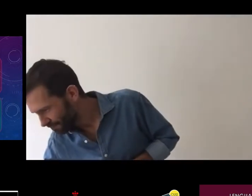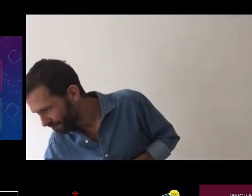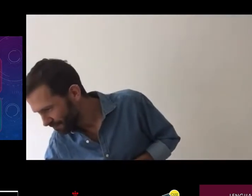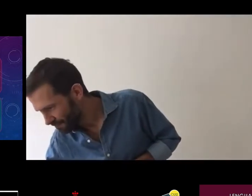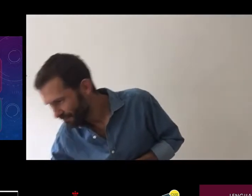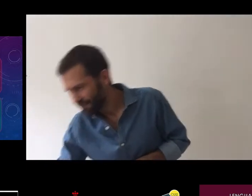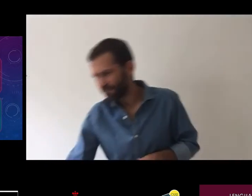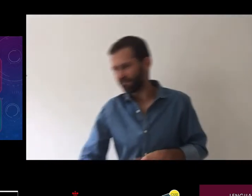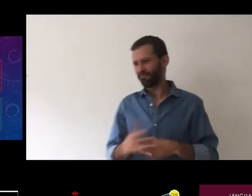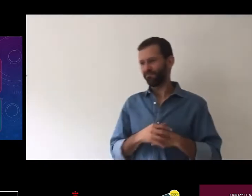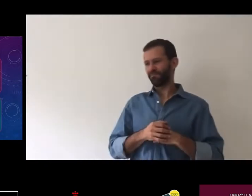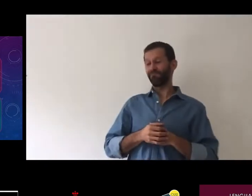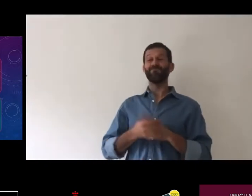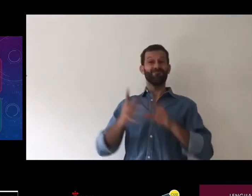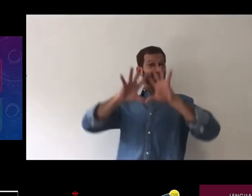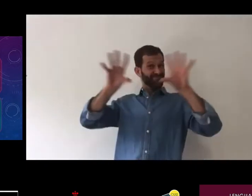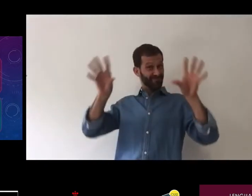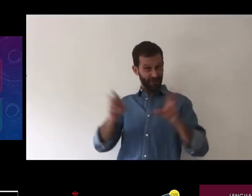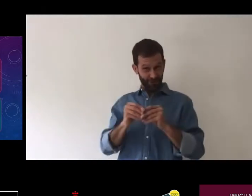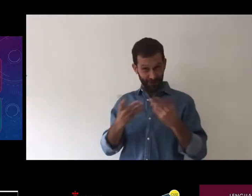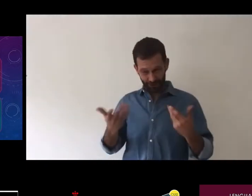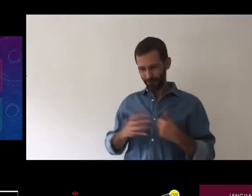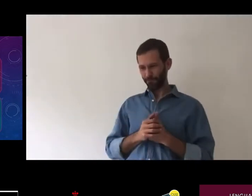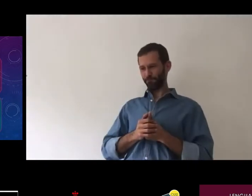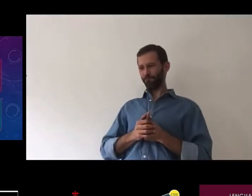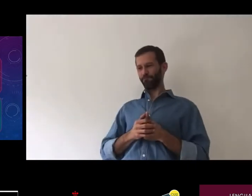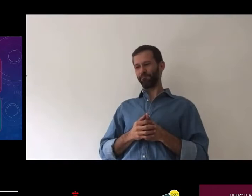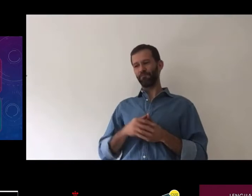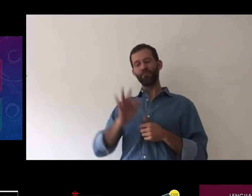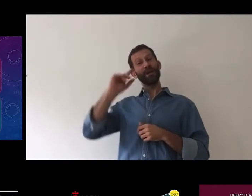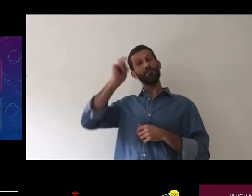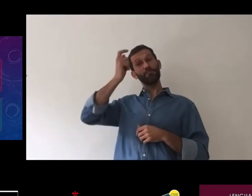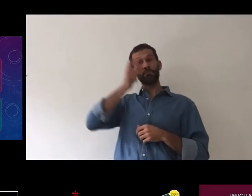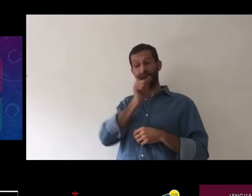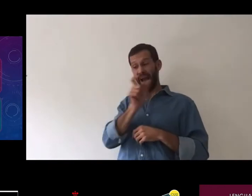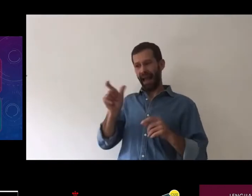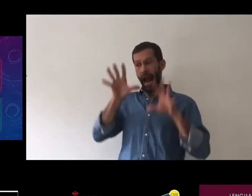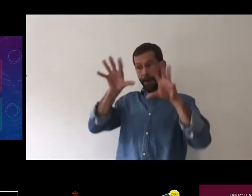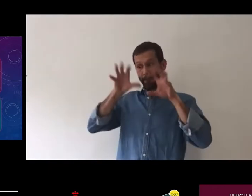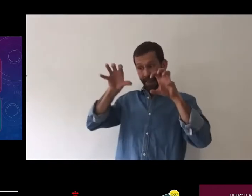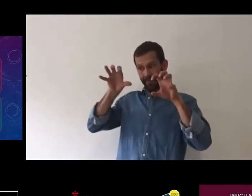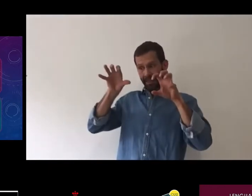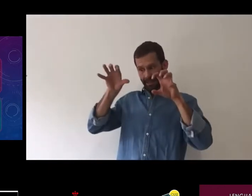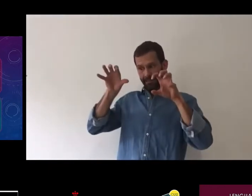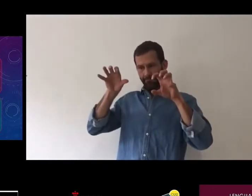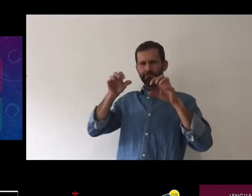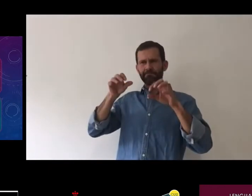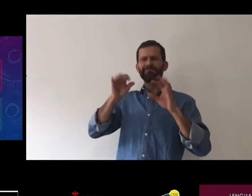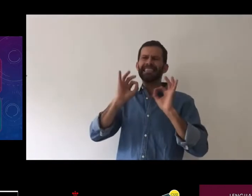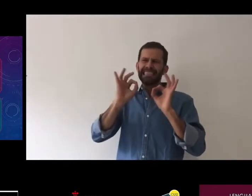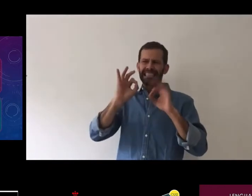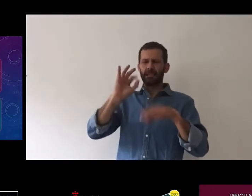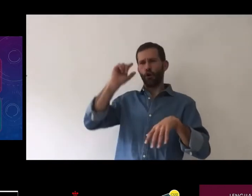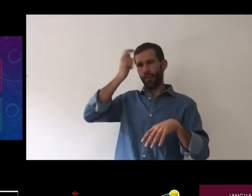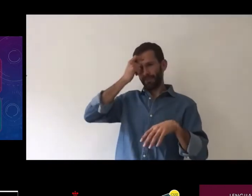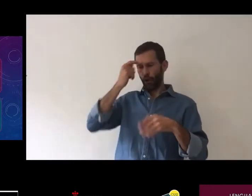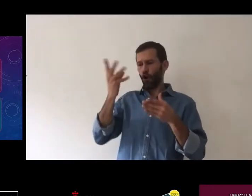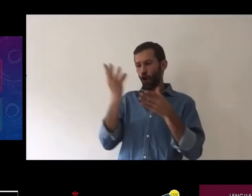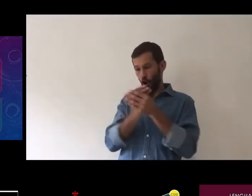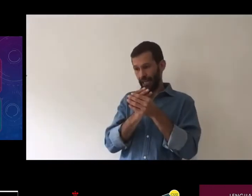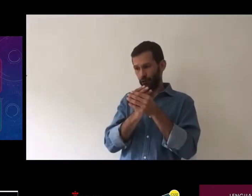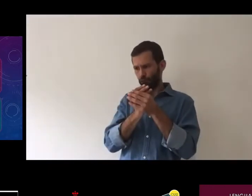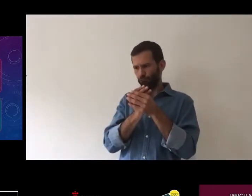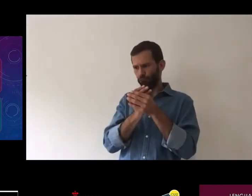más útil a la hora de aprender un segundo idioma. Los resultados nos demuestran que no es así, que estábamos equivocados.